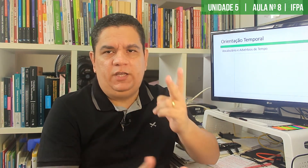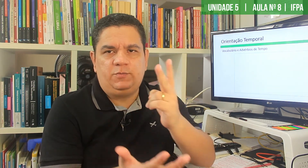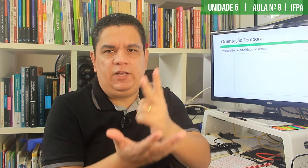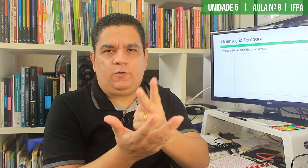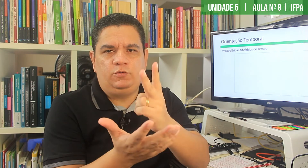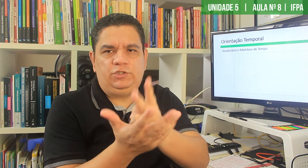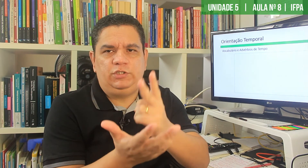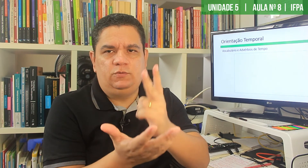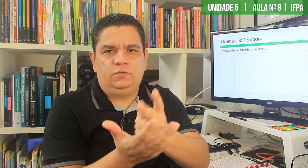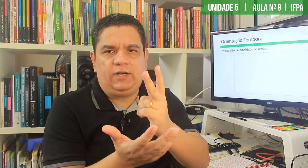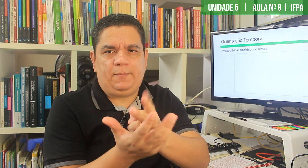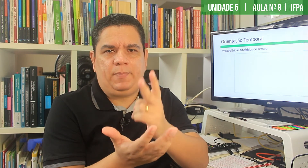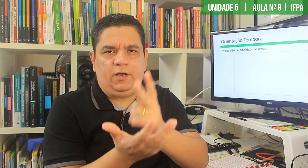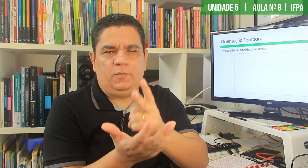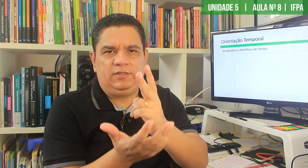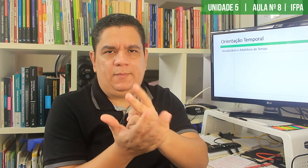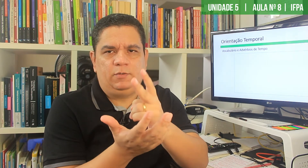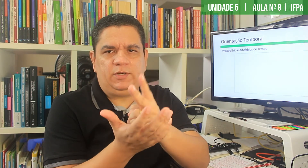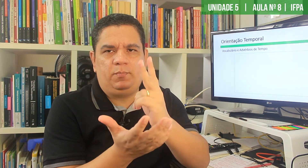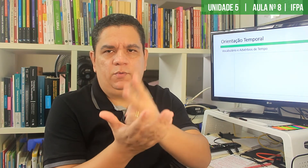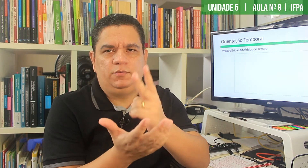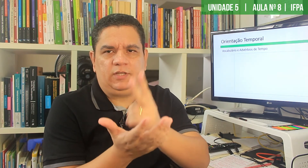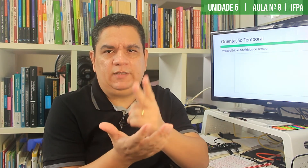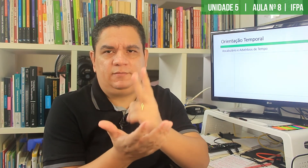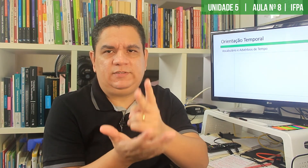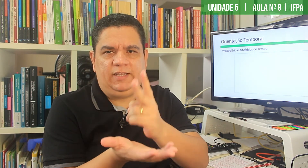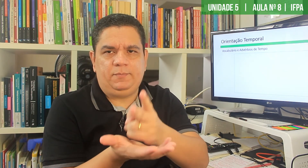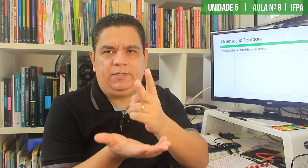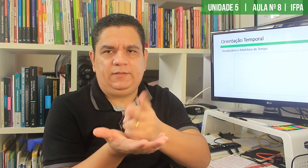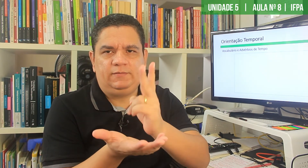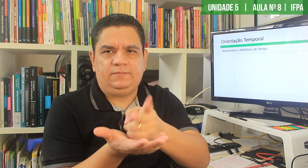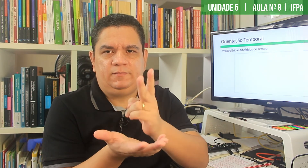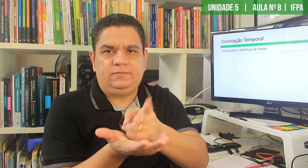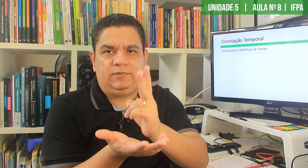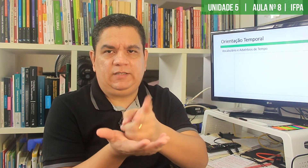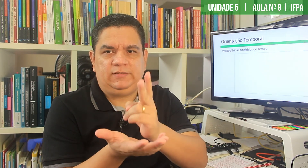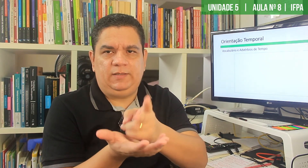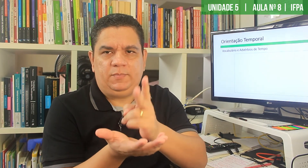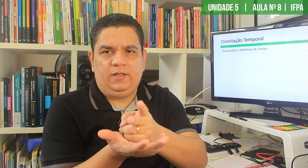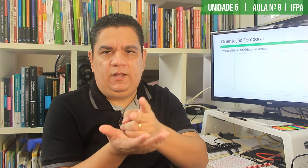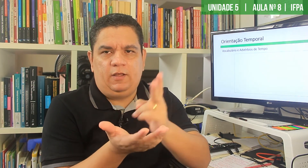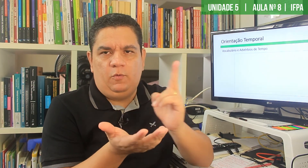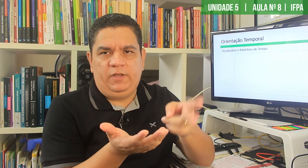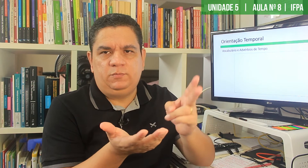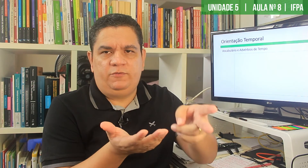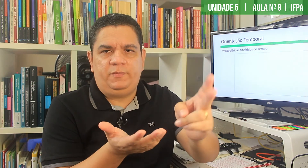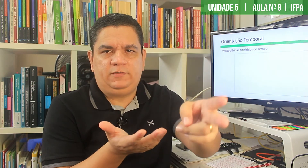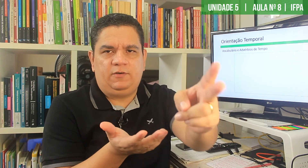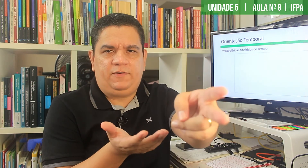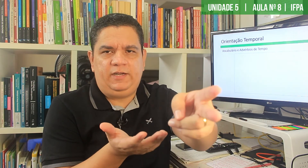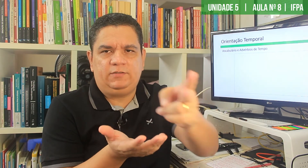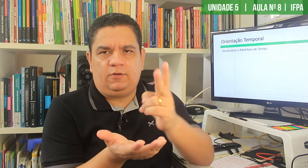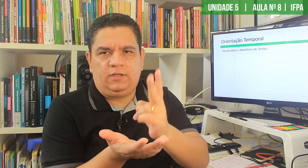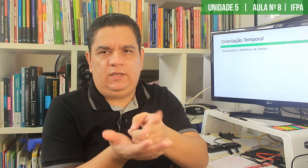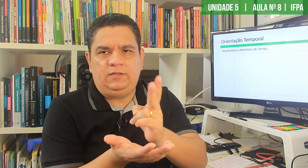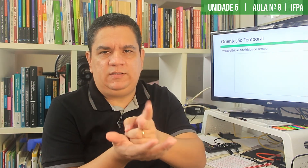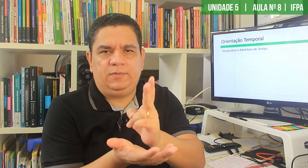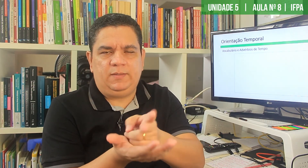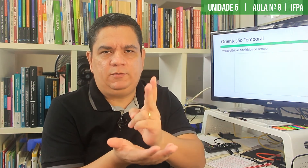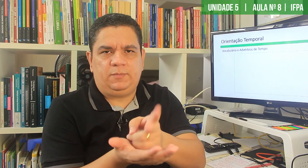ele é contido na palma da mão de apoio, tá? Sempre, tá? Sempre. O mesmo movimento que eu faria, só que em cima da mão de